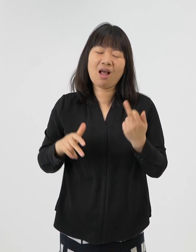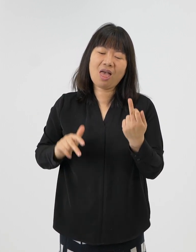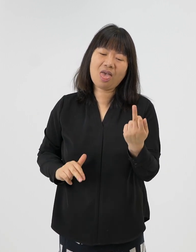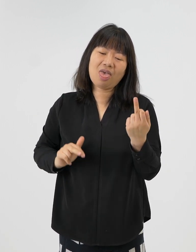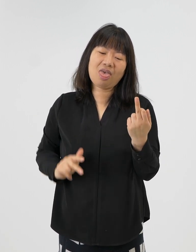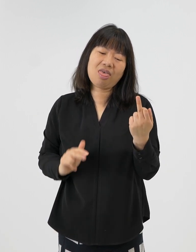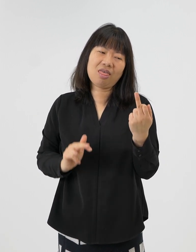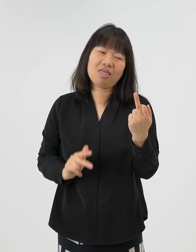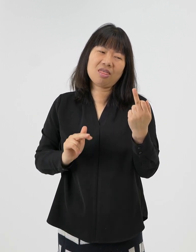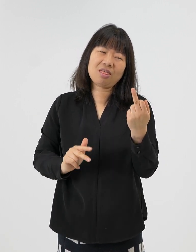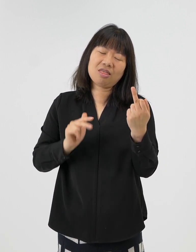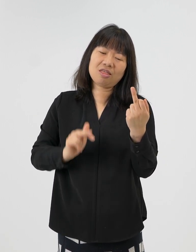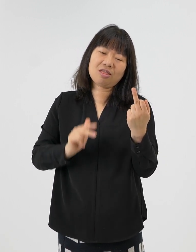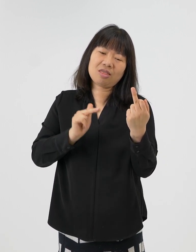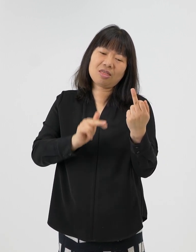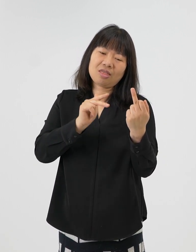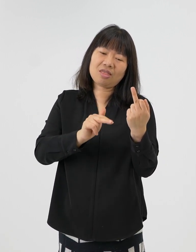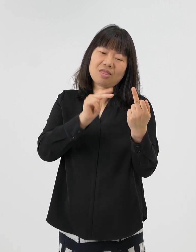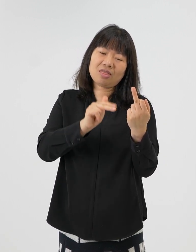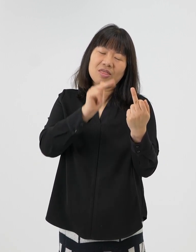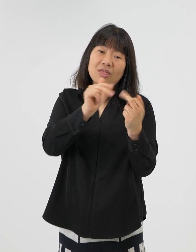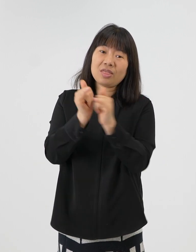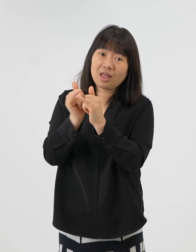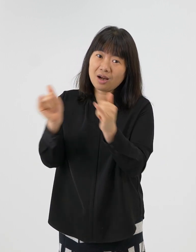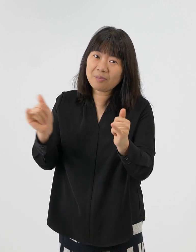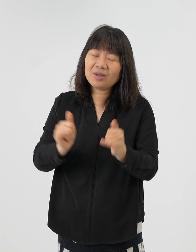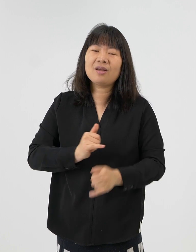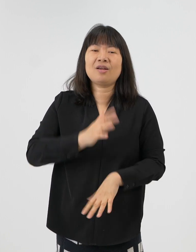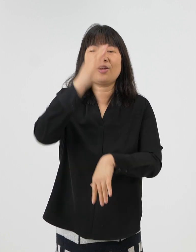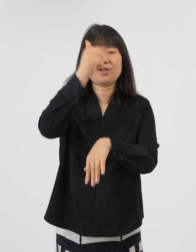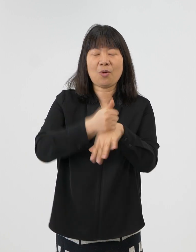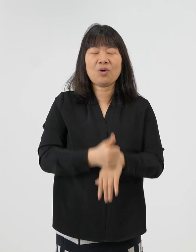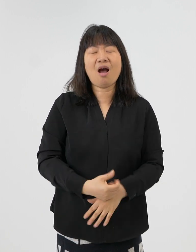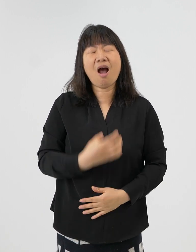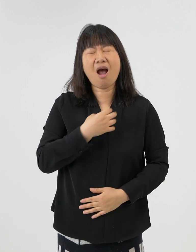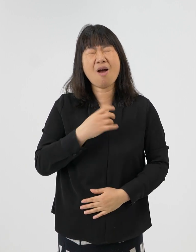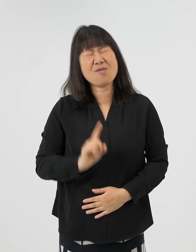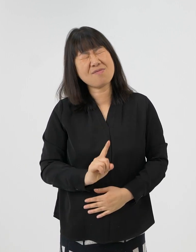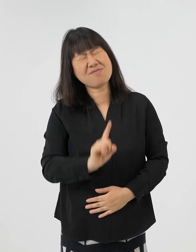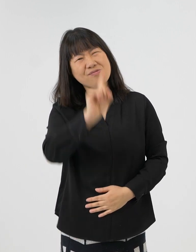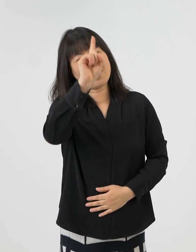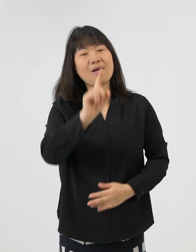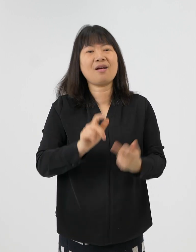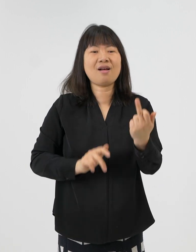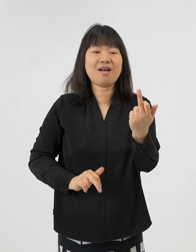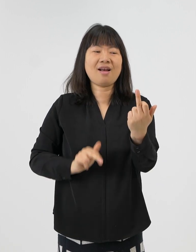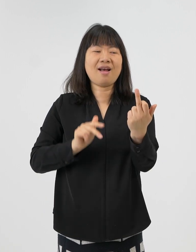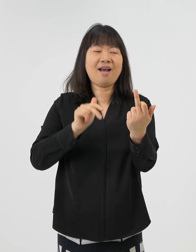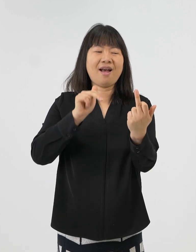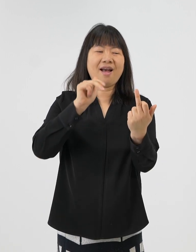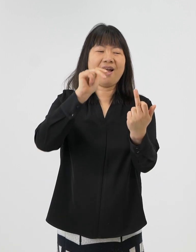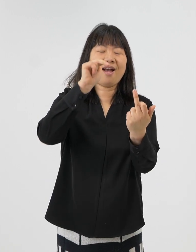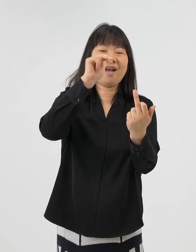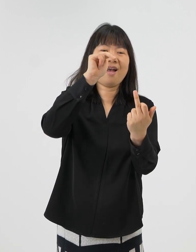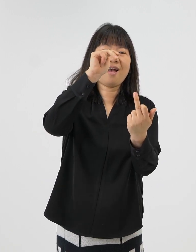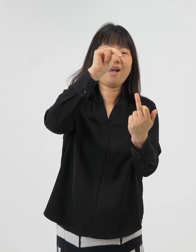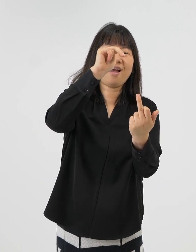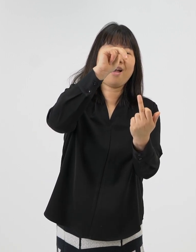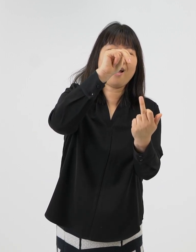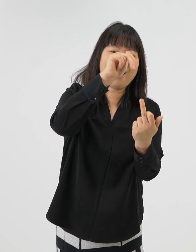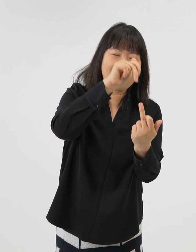타는 등정가가 결국은 험산줄령을 오랜 지난한 시간을